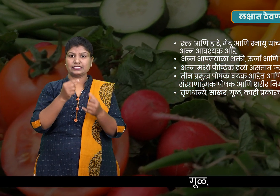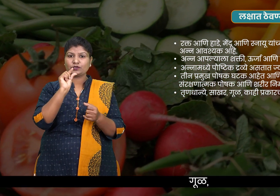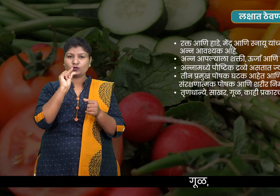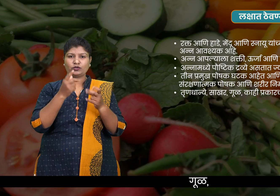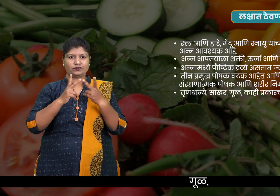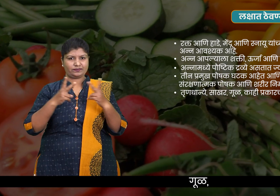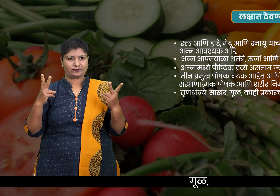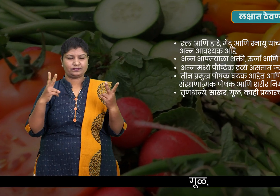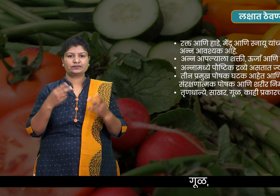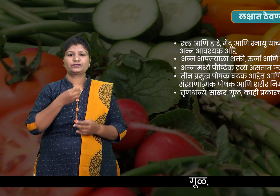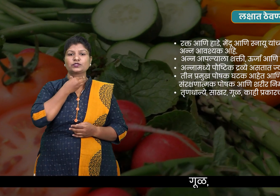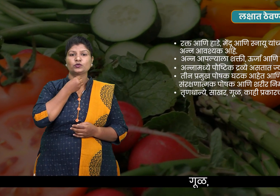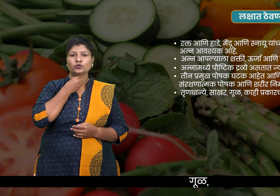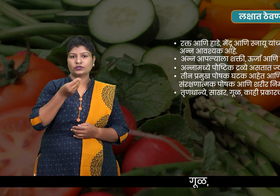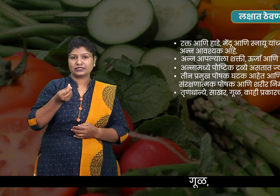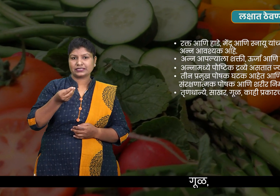गूळ,